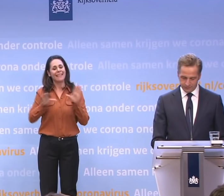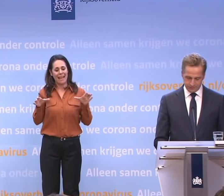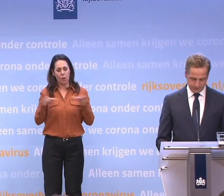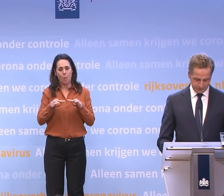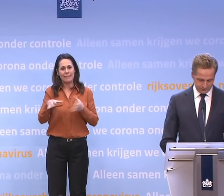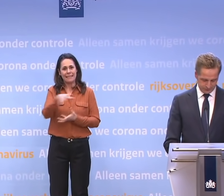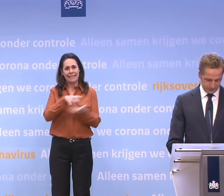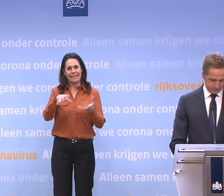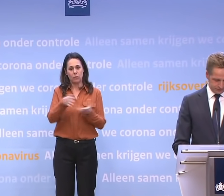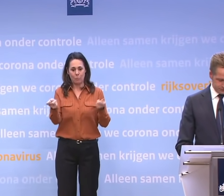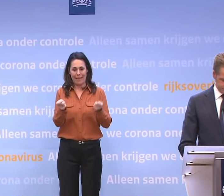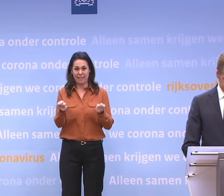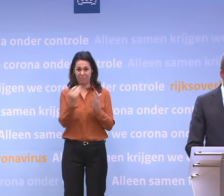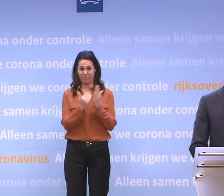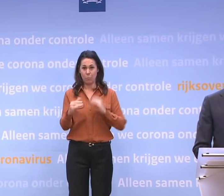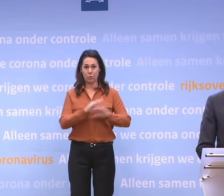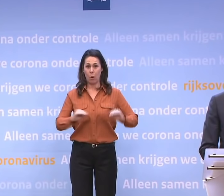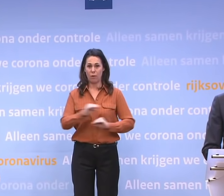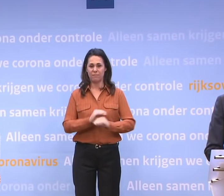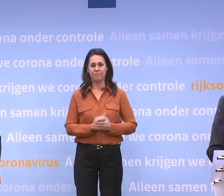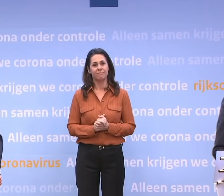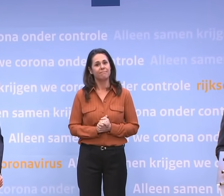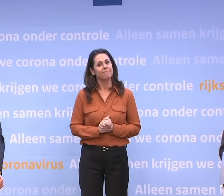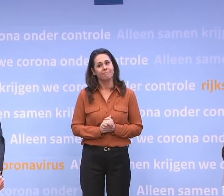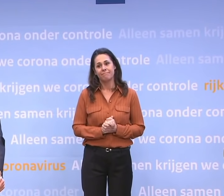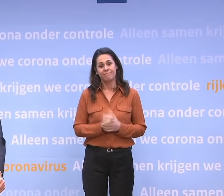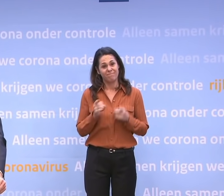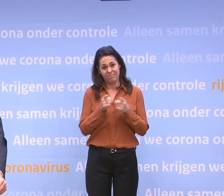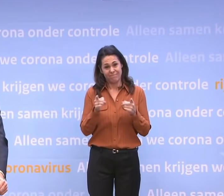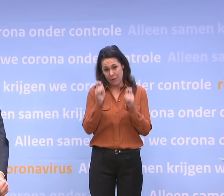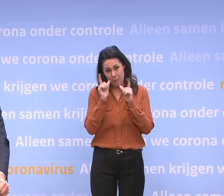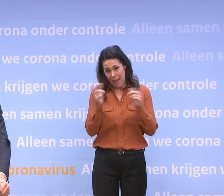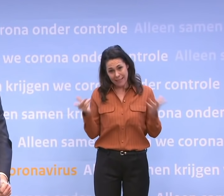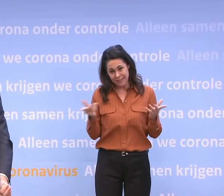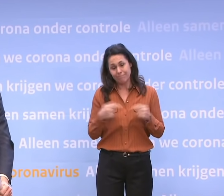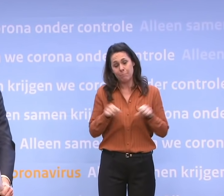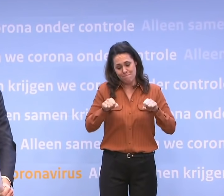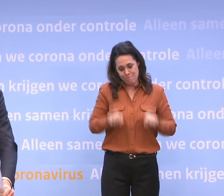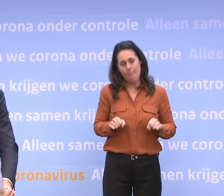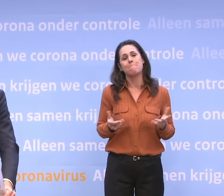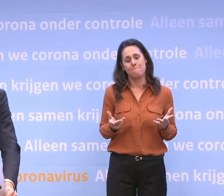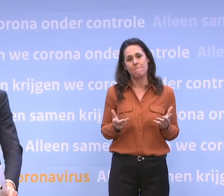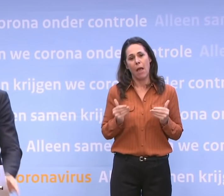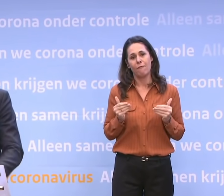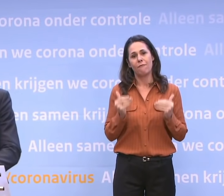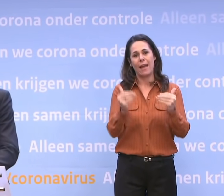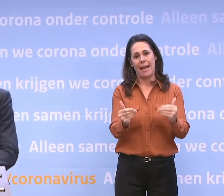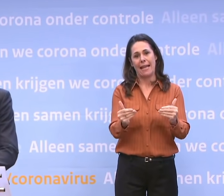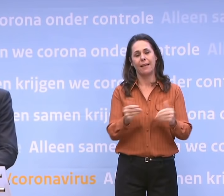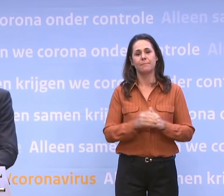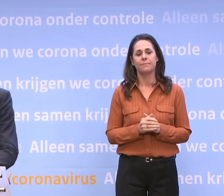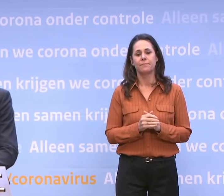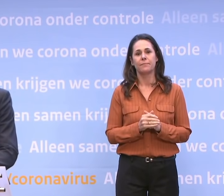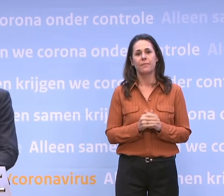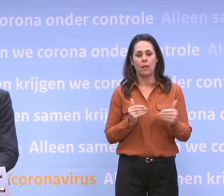crisisbeheersing. En het zal u niet verbazen dat we inderdaad tot een verlenging hebben besloten. En wel tot en